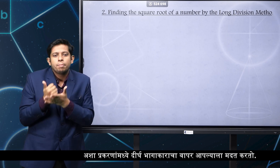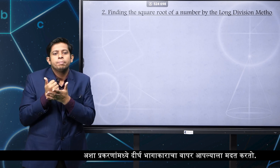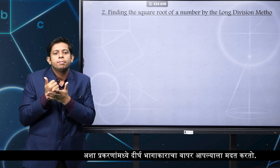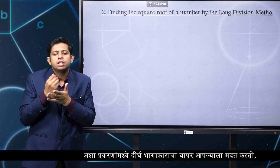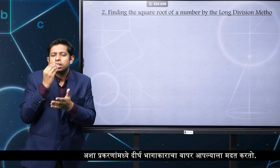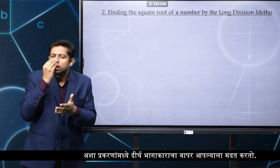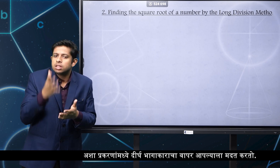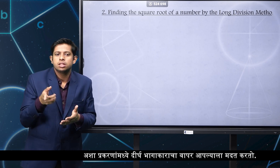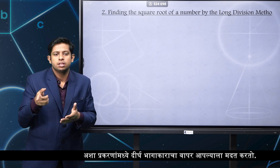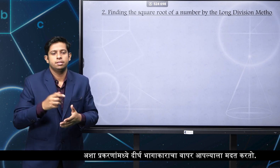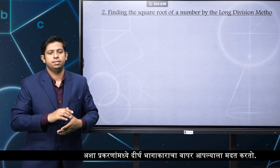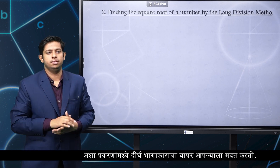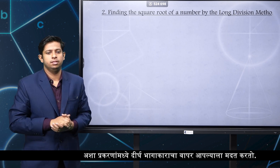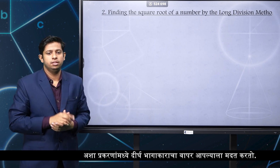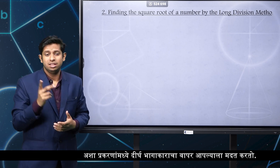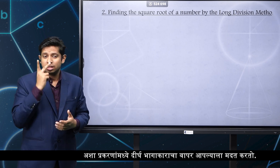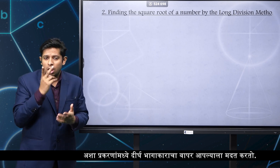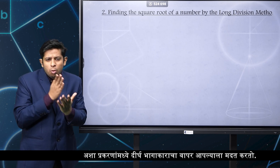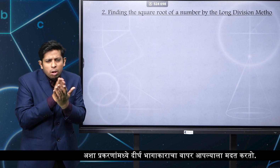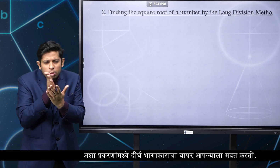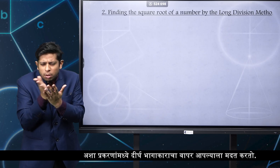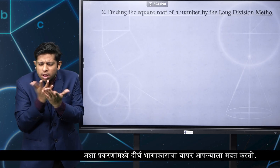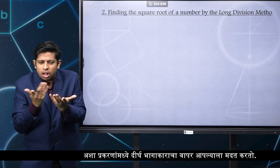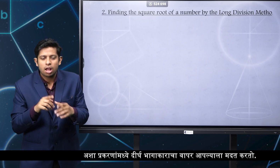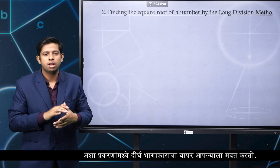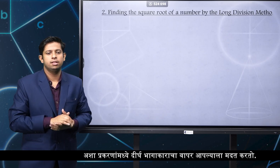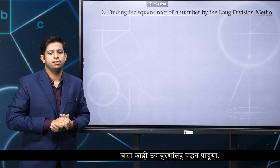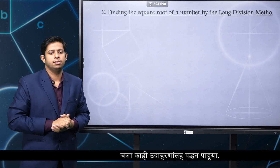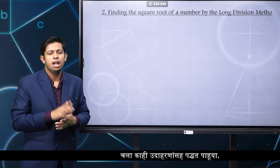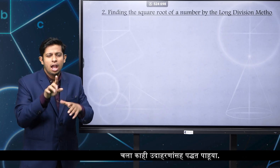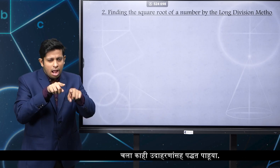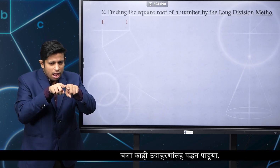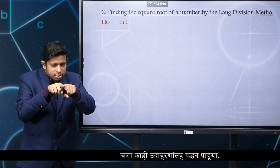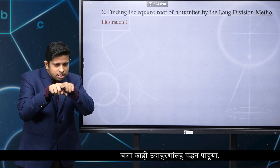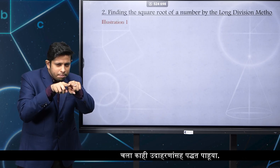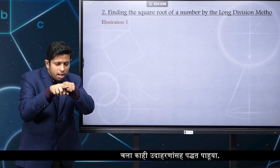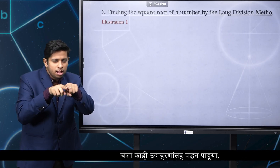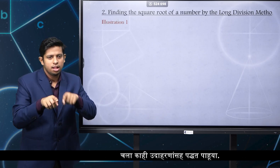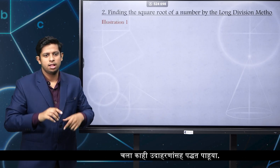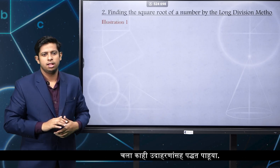अशा प्रकारांमध्ये दीर्घ भागाकाराचा वापर आपल्याला मदत करतो. चला काही उदाहरणांसह पद्धत